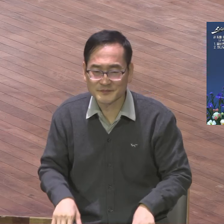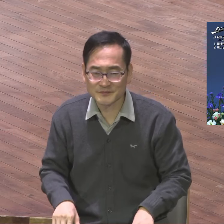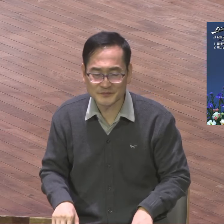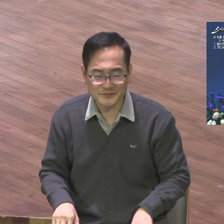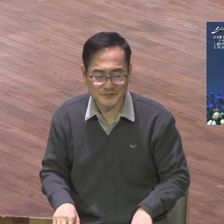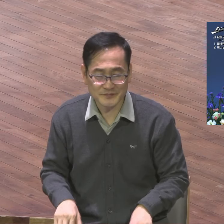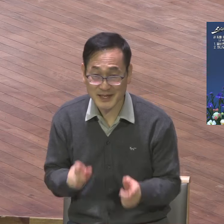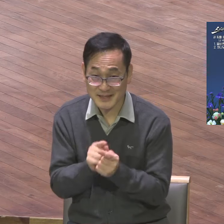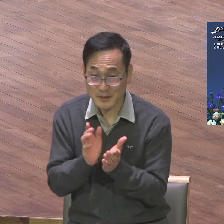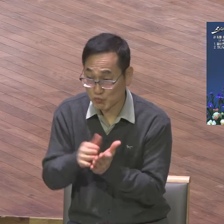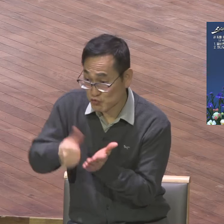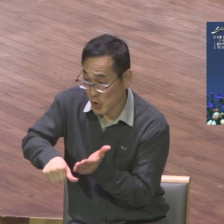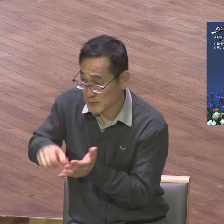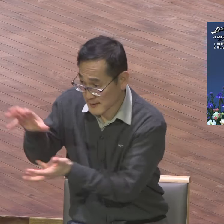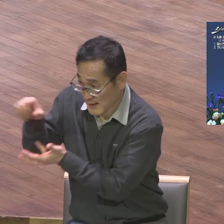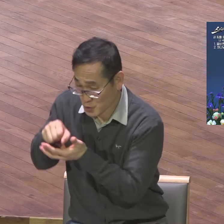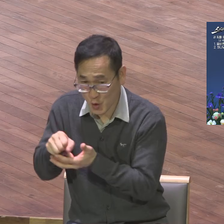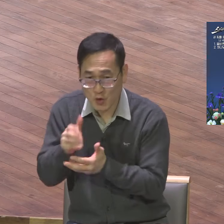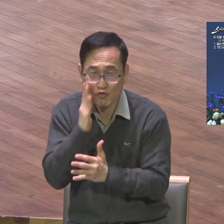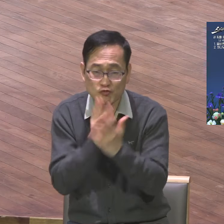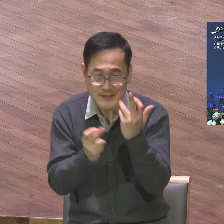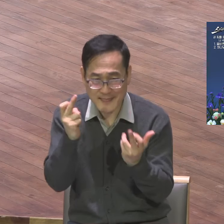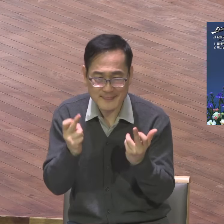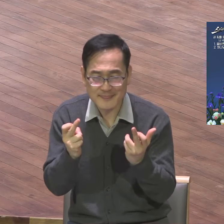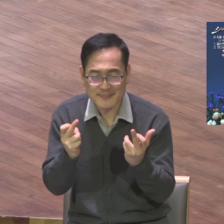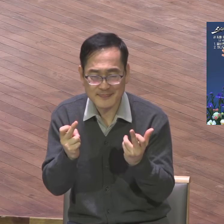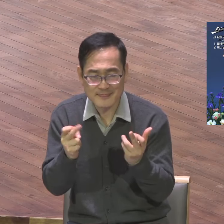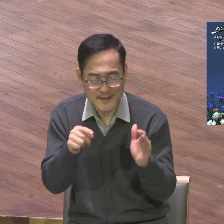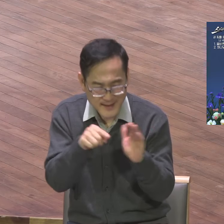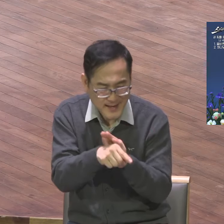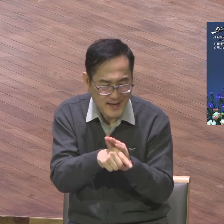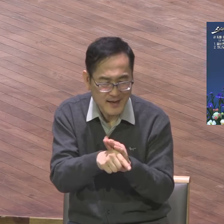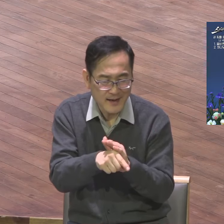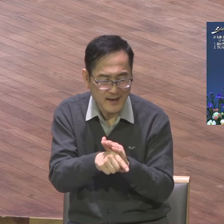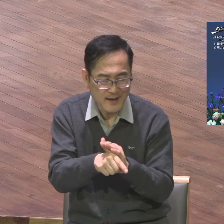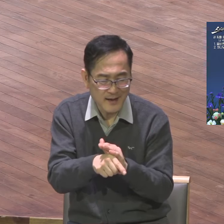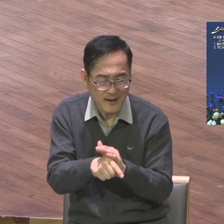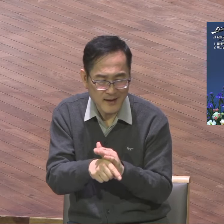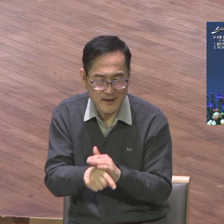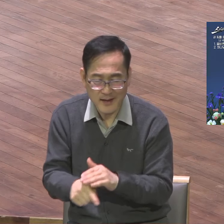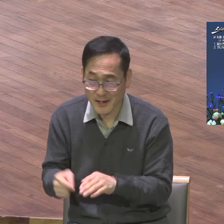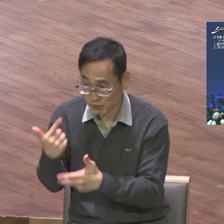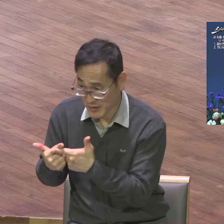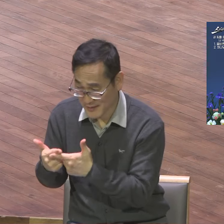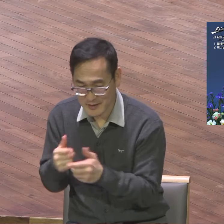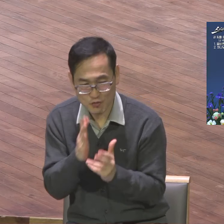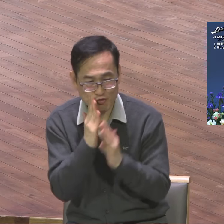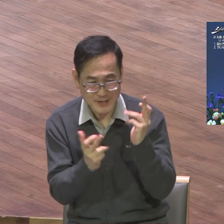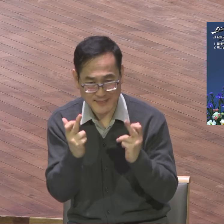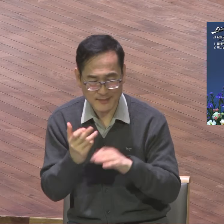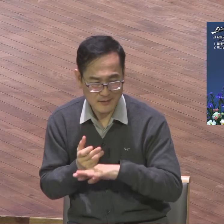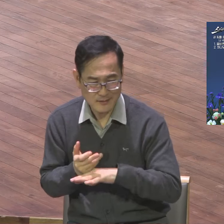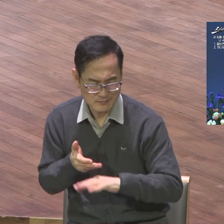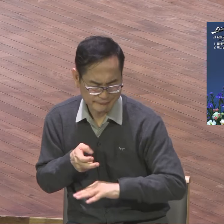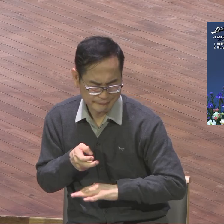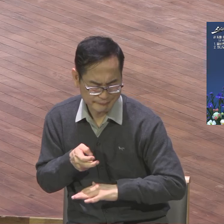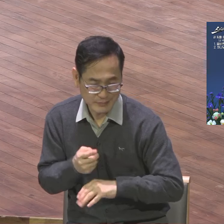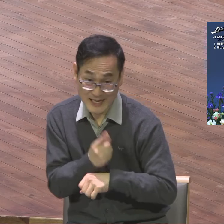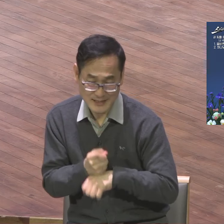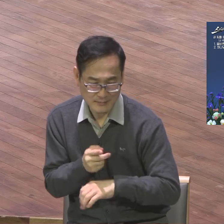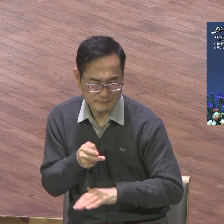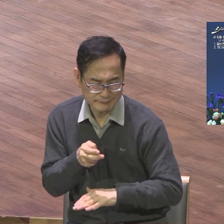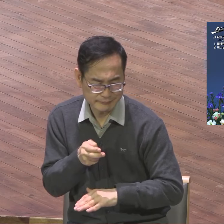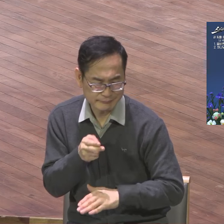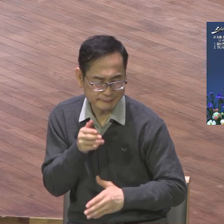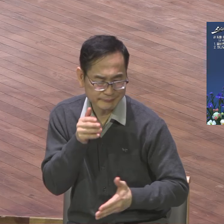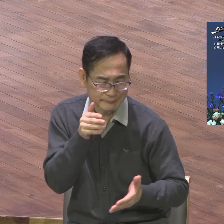그 직접 물건을 가지고 울산으로 부산에서 울산으로 한 시간 이상 걸리죠. 자, 오냐.